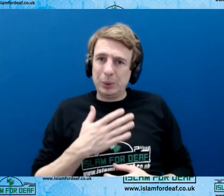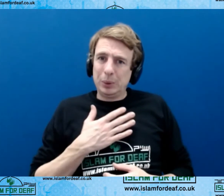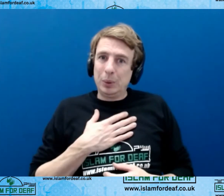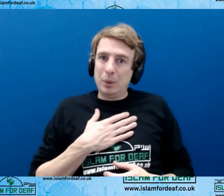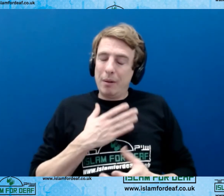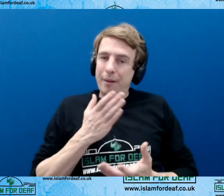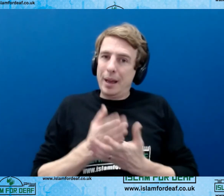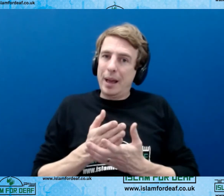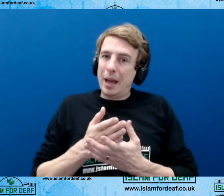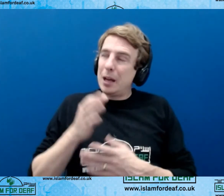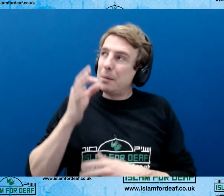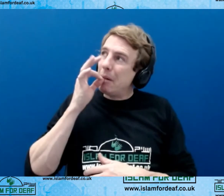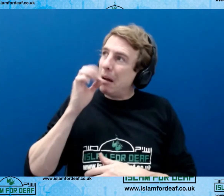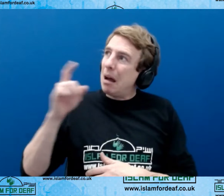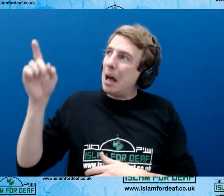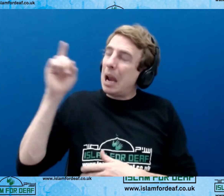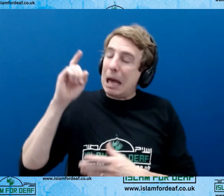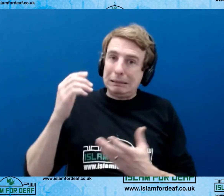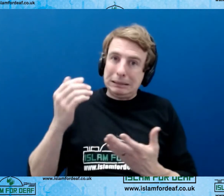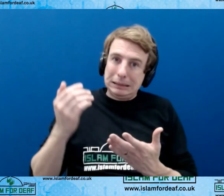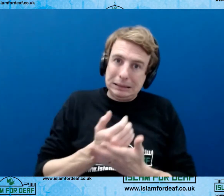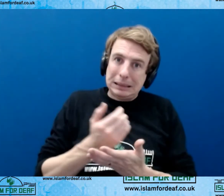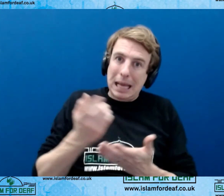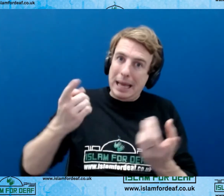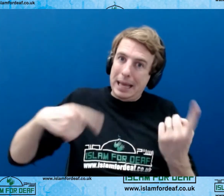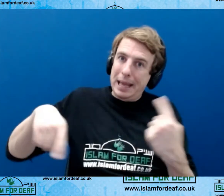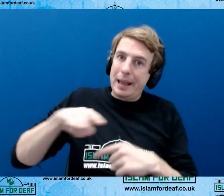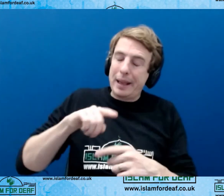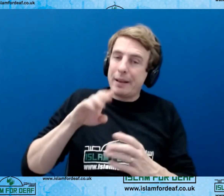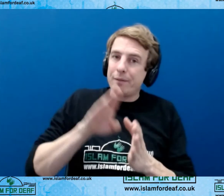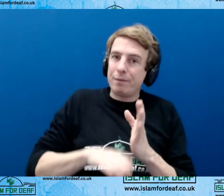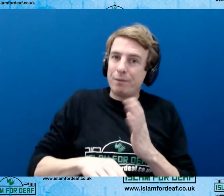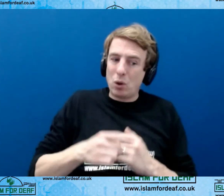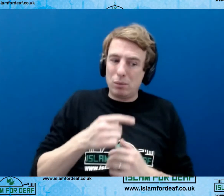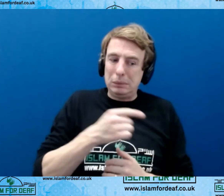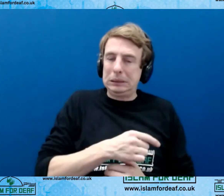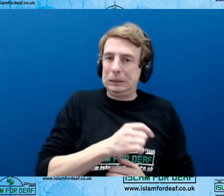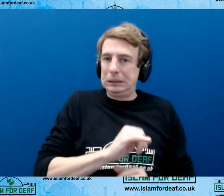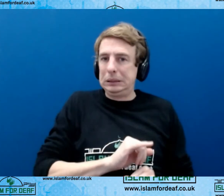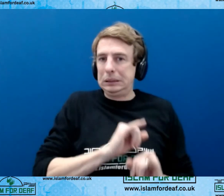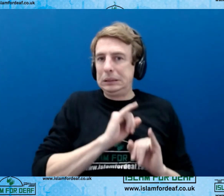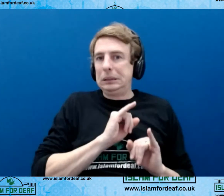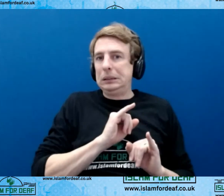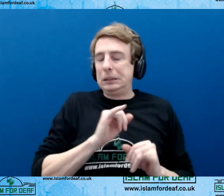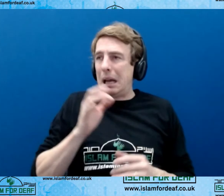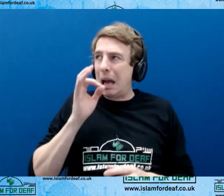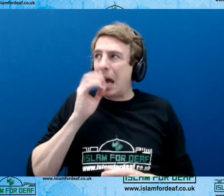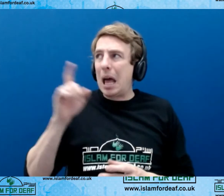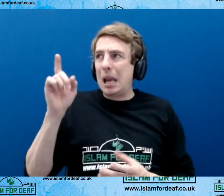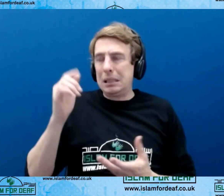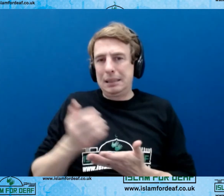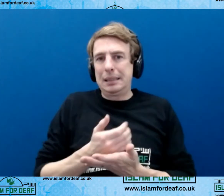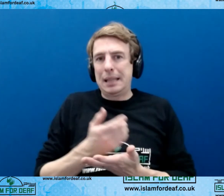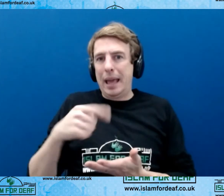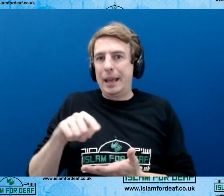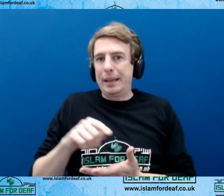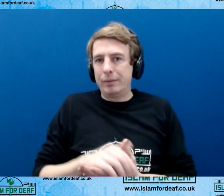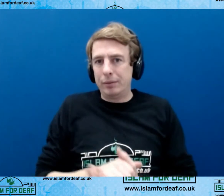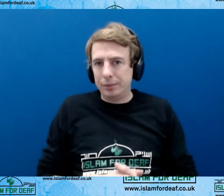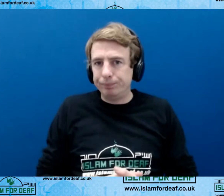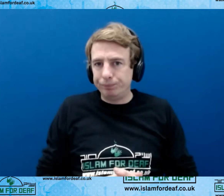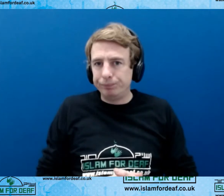it. وهذه النار تطلع على الأفئدة، والأفئدة هي القلوب وهي منبع الأعمال.